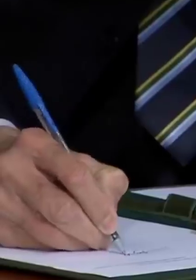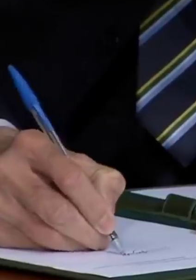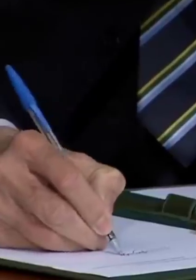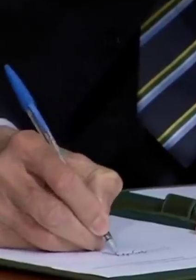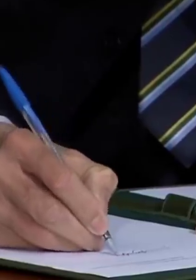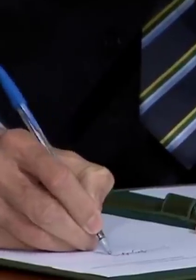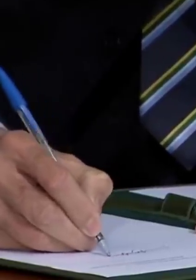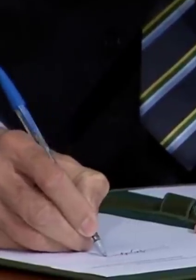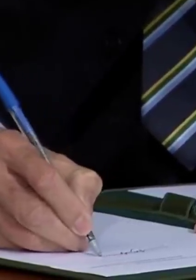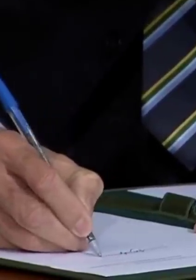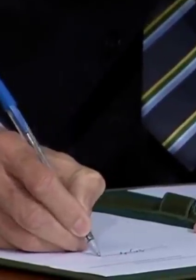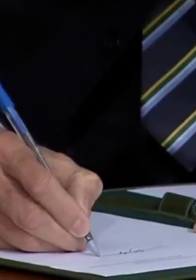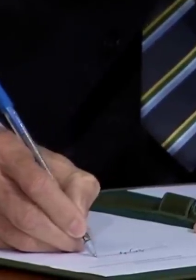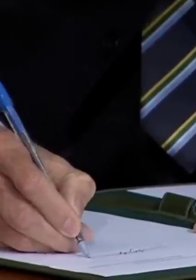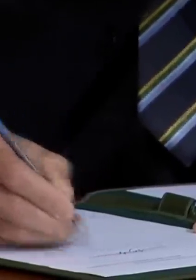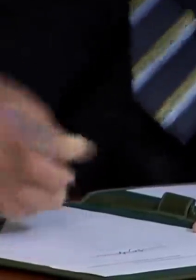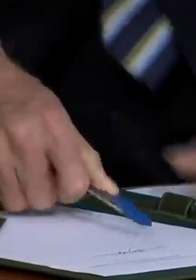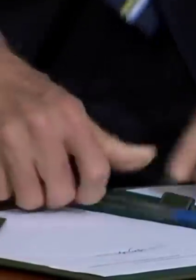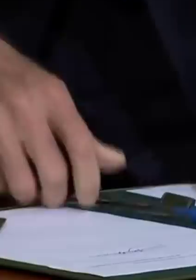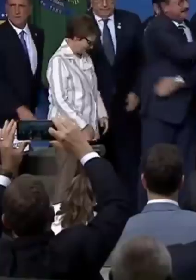áreas rurais.